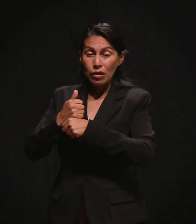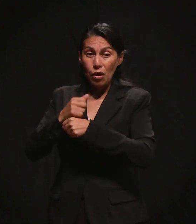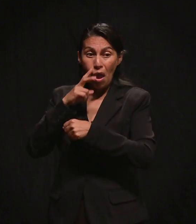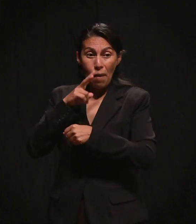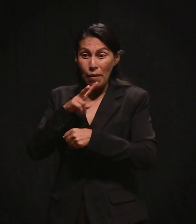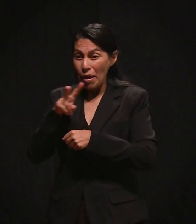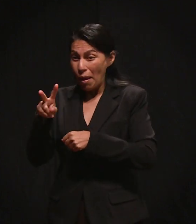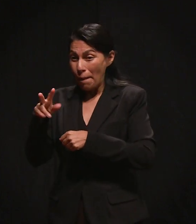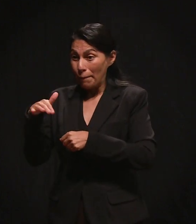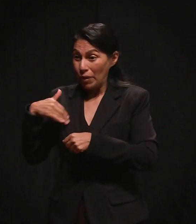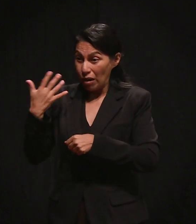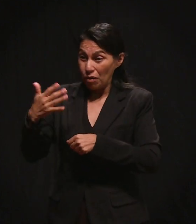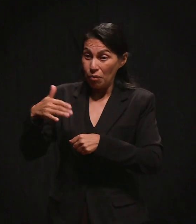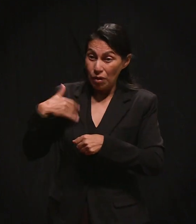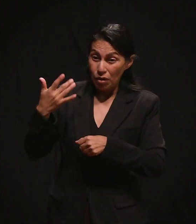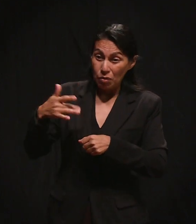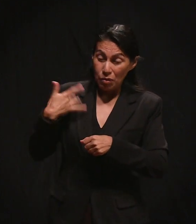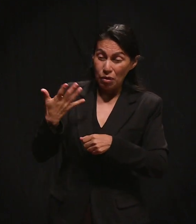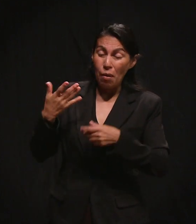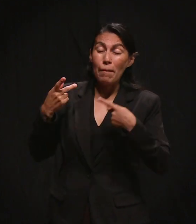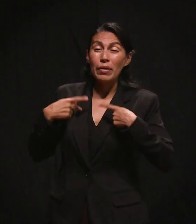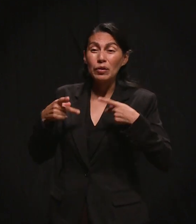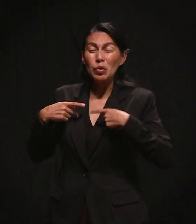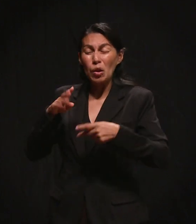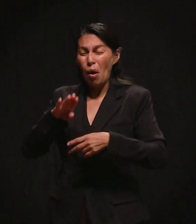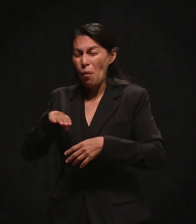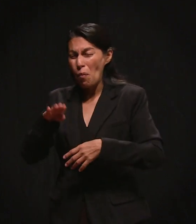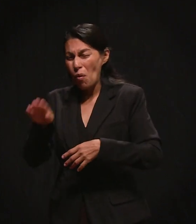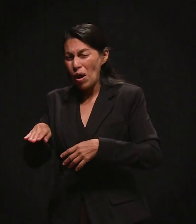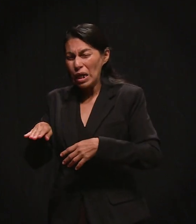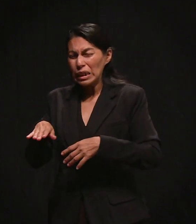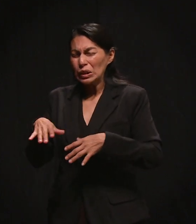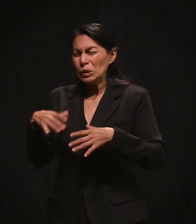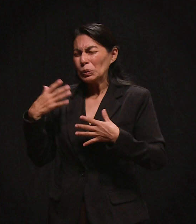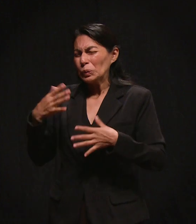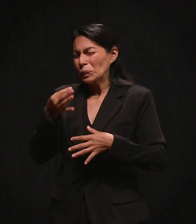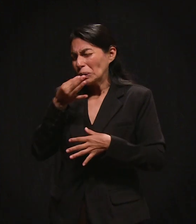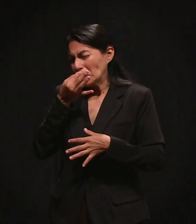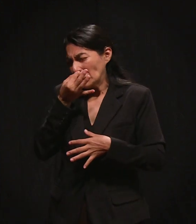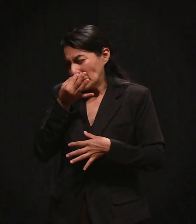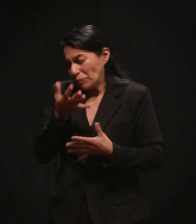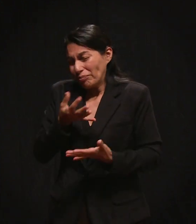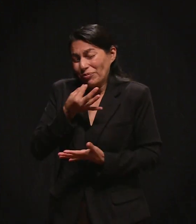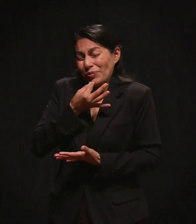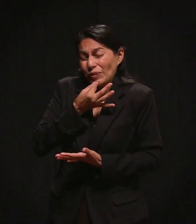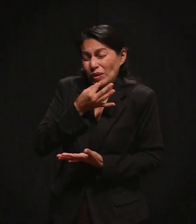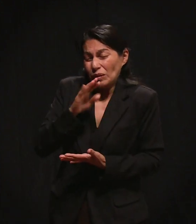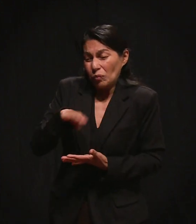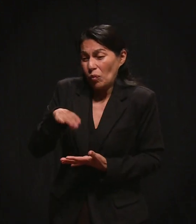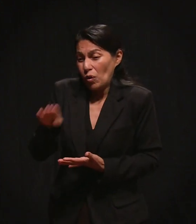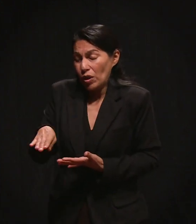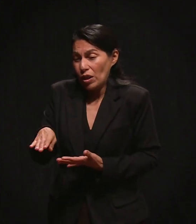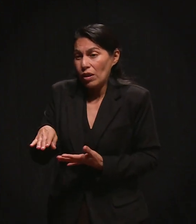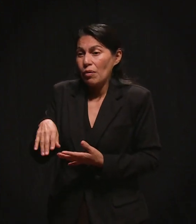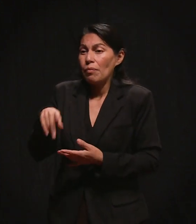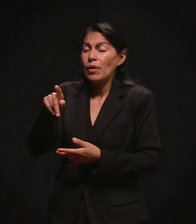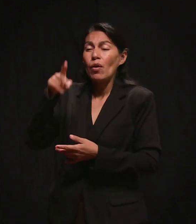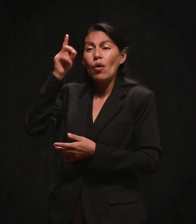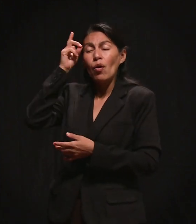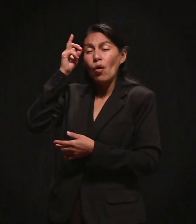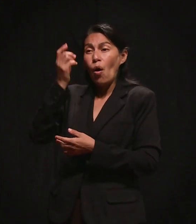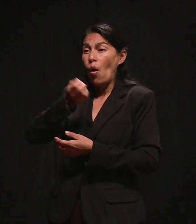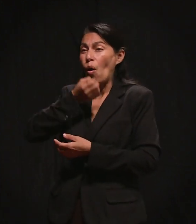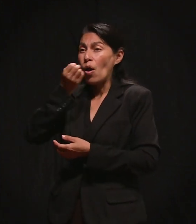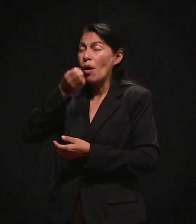personas enfermas al borde de la muerte y que las oraciones llegaron a Dios y Dios las contestó. Me tocó